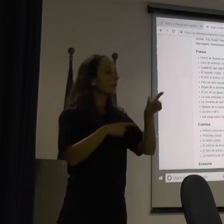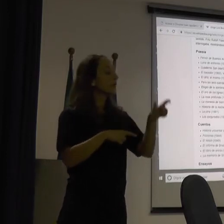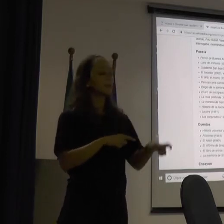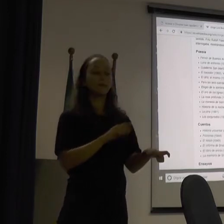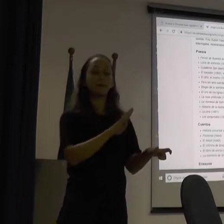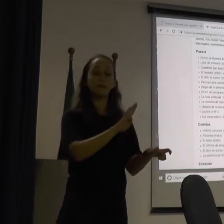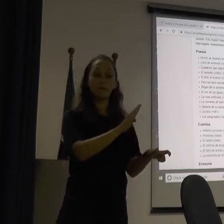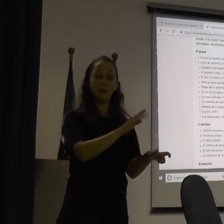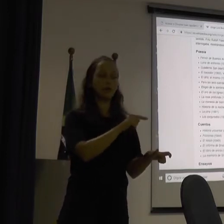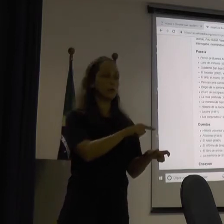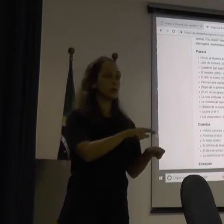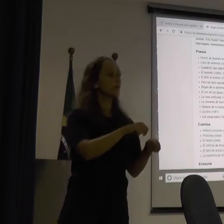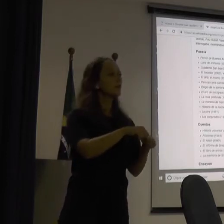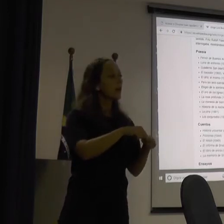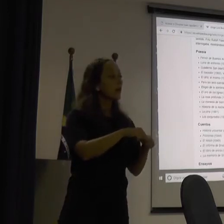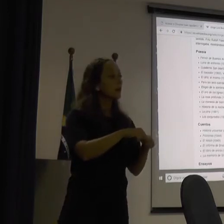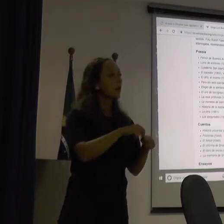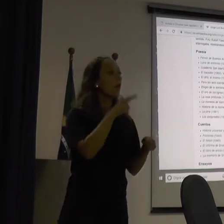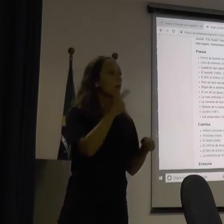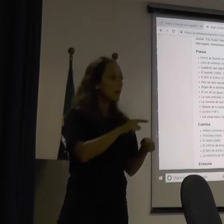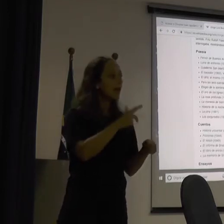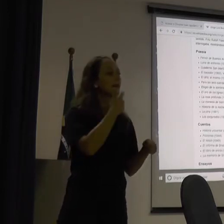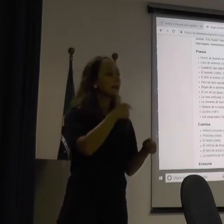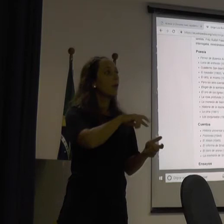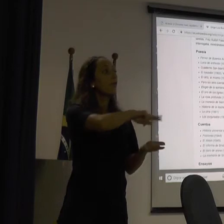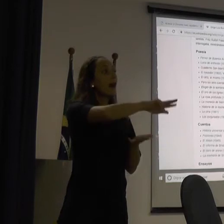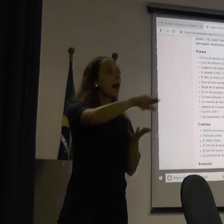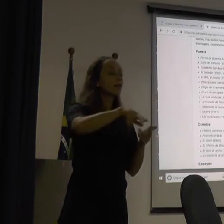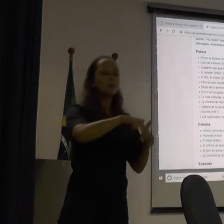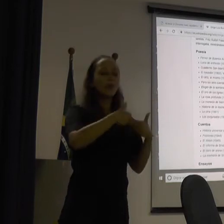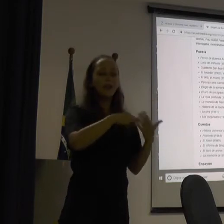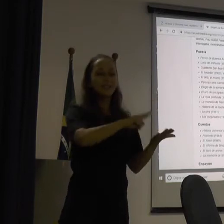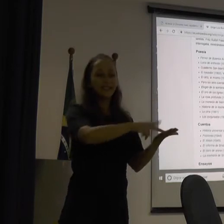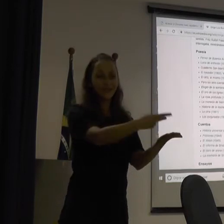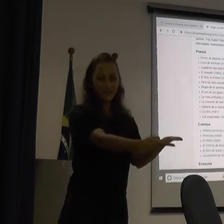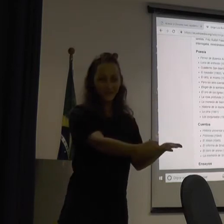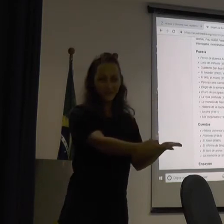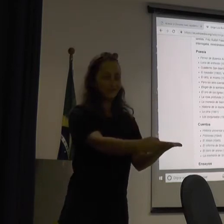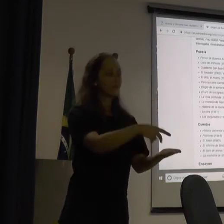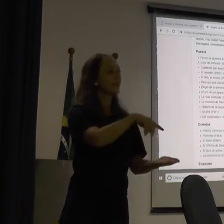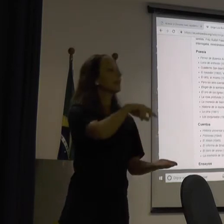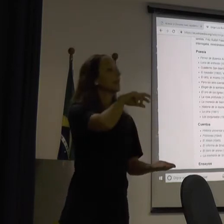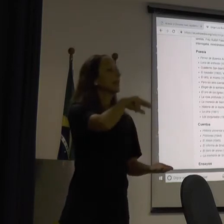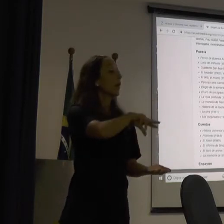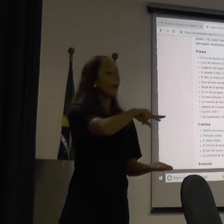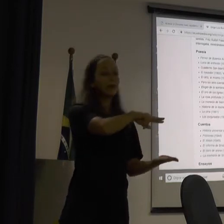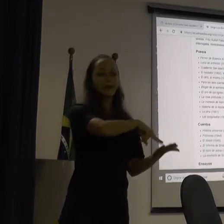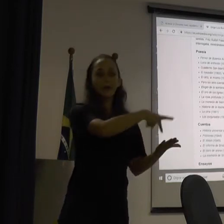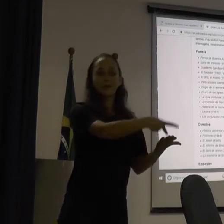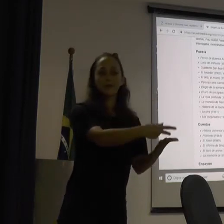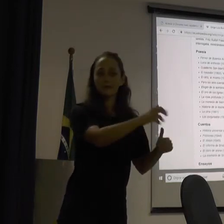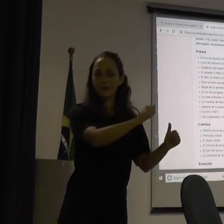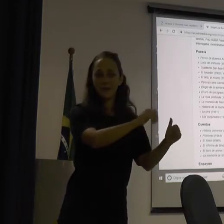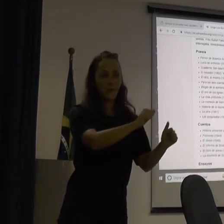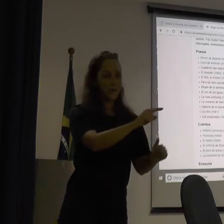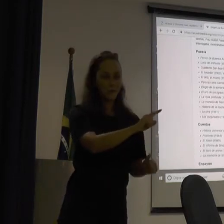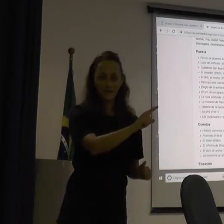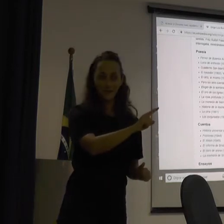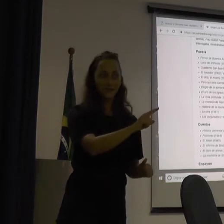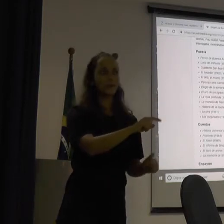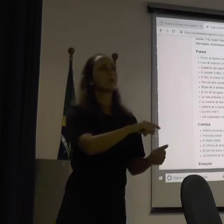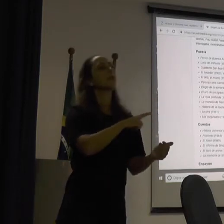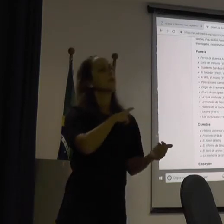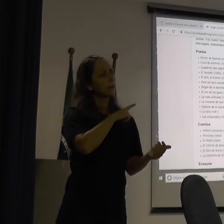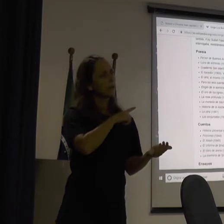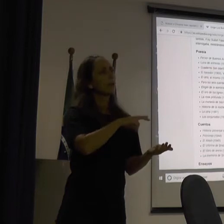isso através da tradução, justamente, né? E principalmente não para o espanhol, porque o espanhol traduz muito, mas não